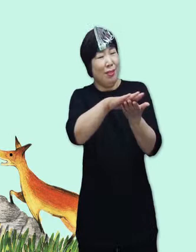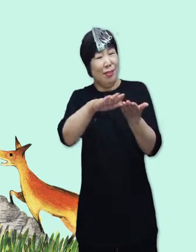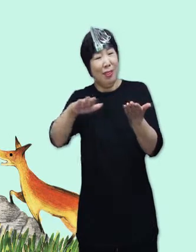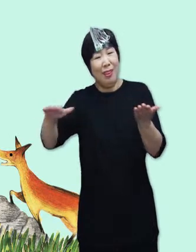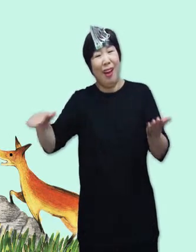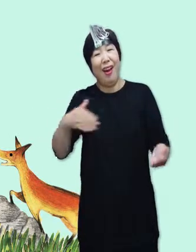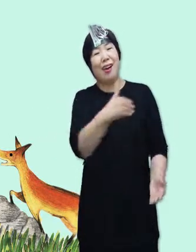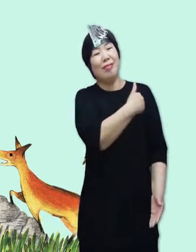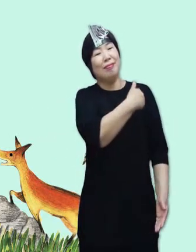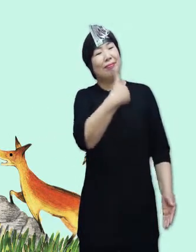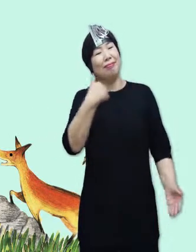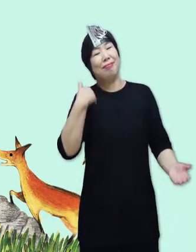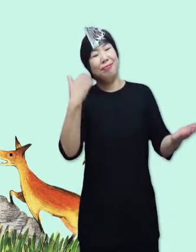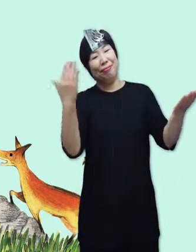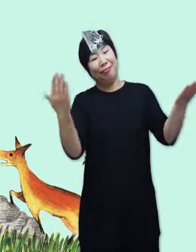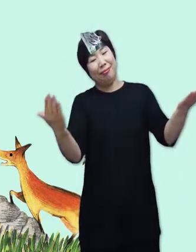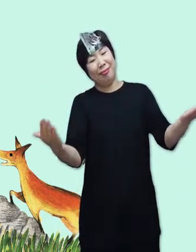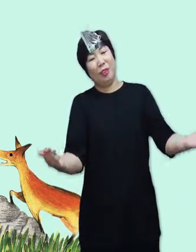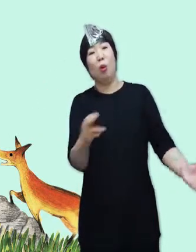평화롭고 한가한 오후.